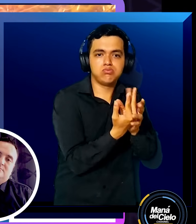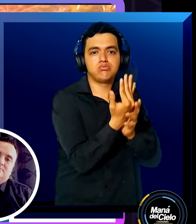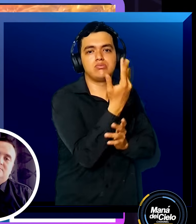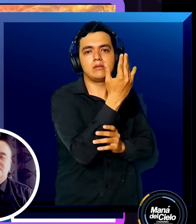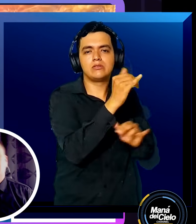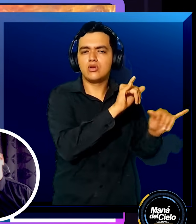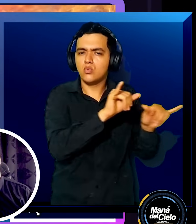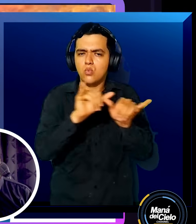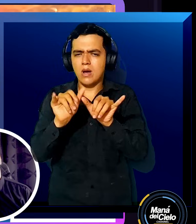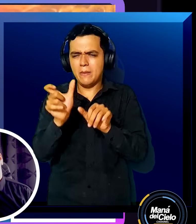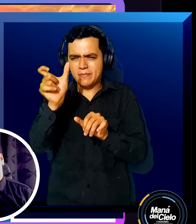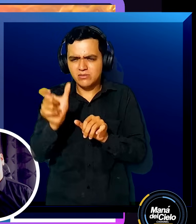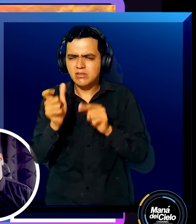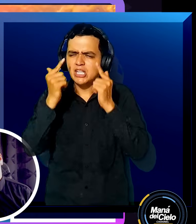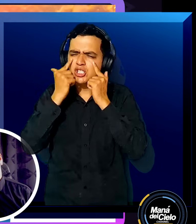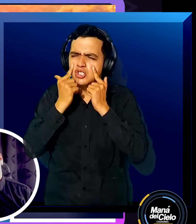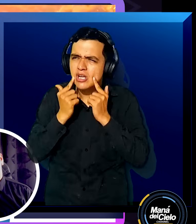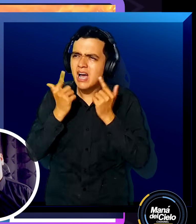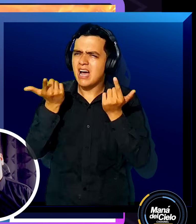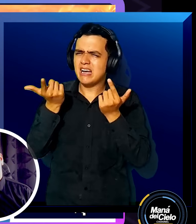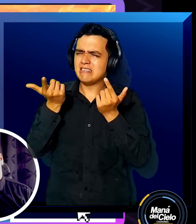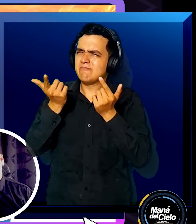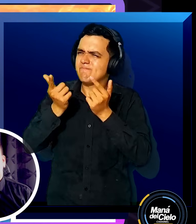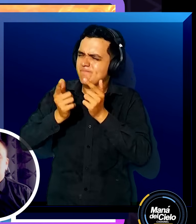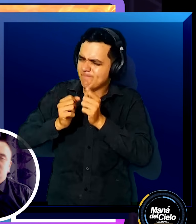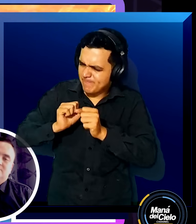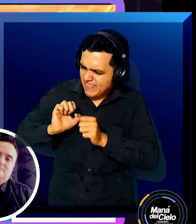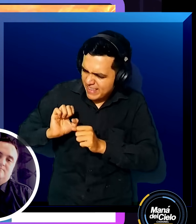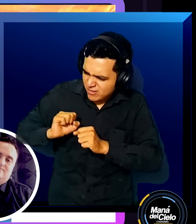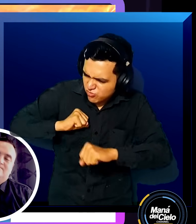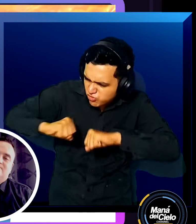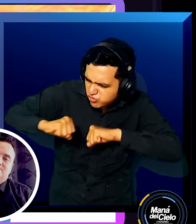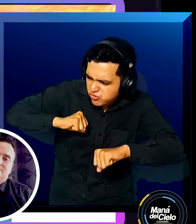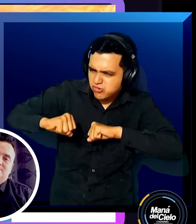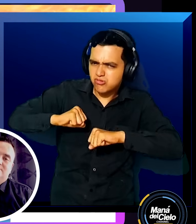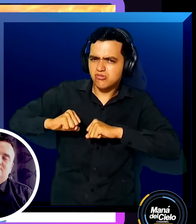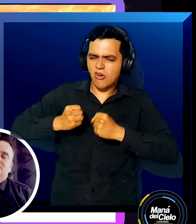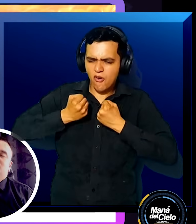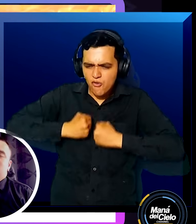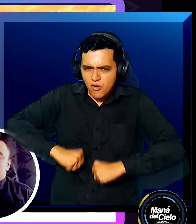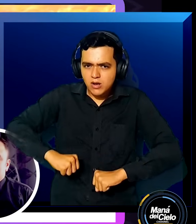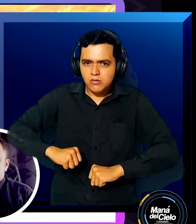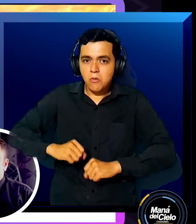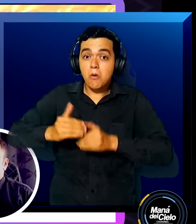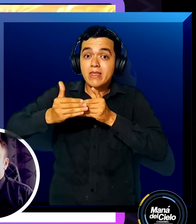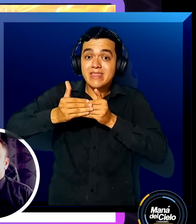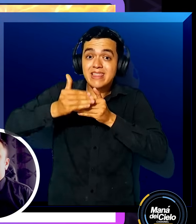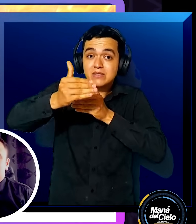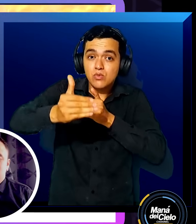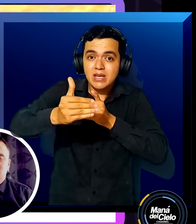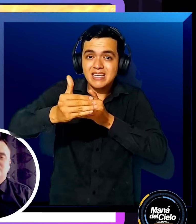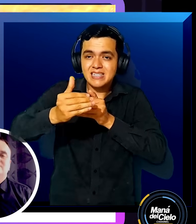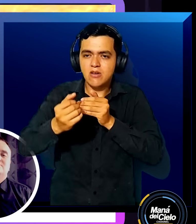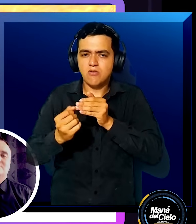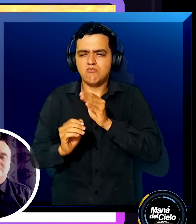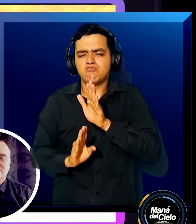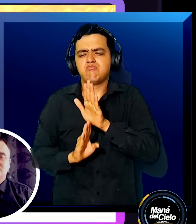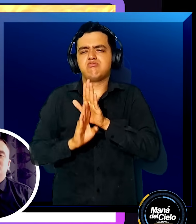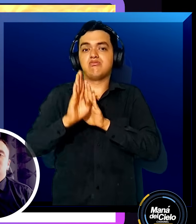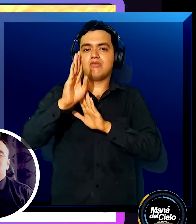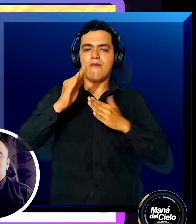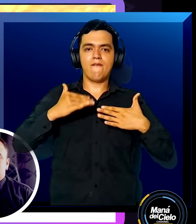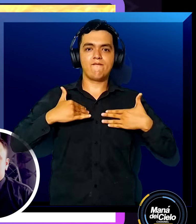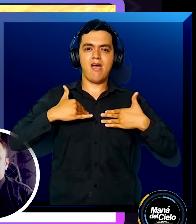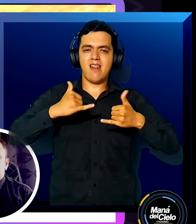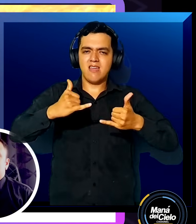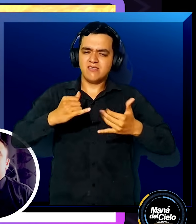Pero otra cosa es cuando usted dice, vamos a separarlo de las almas,